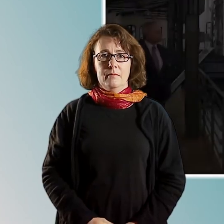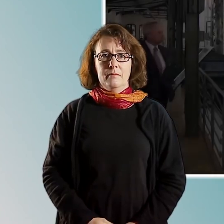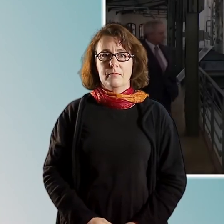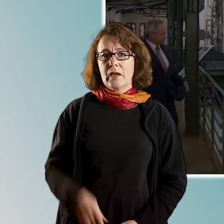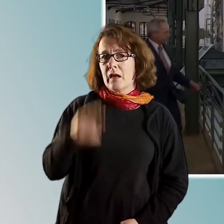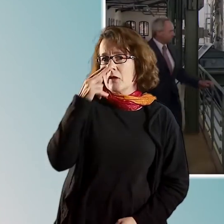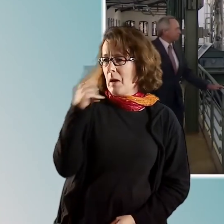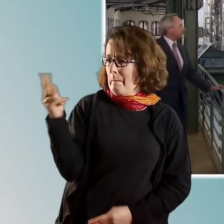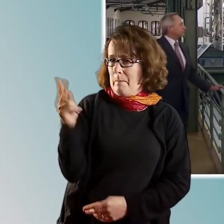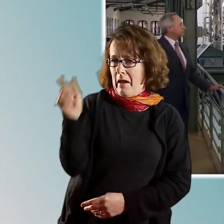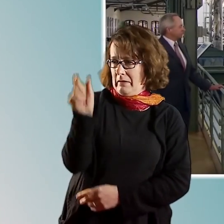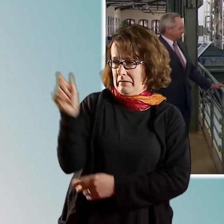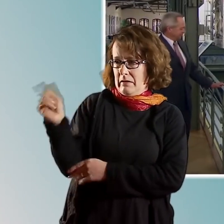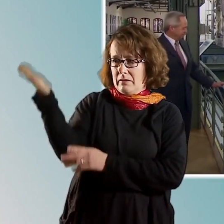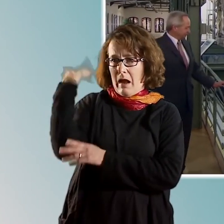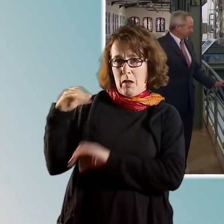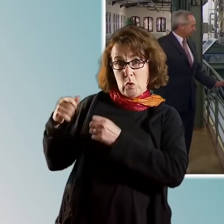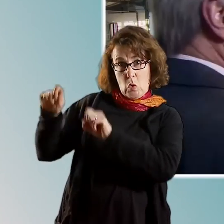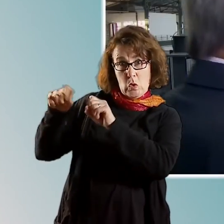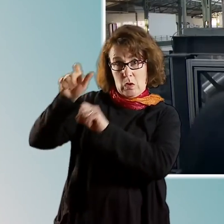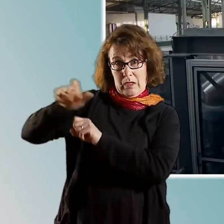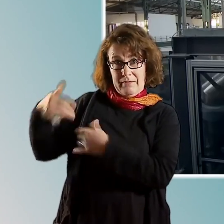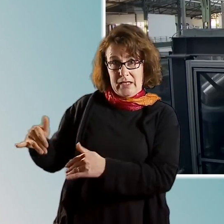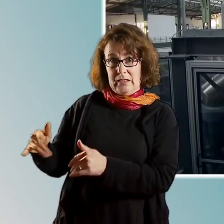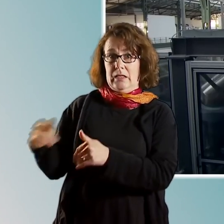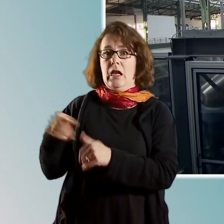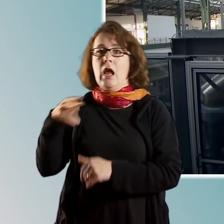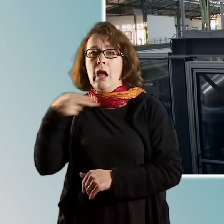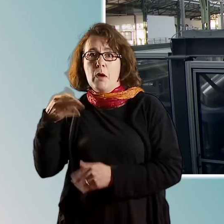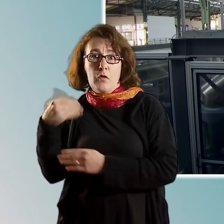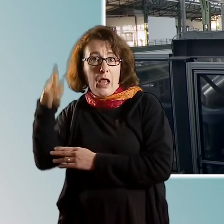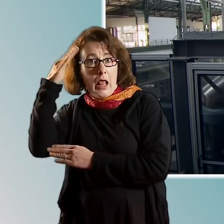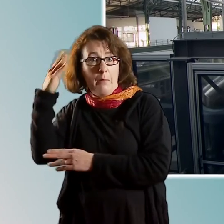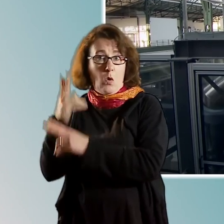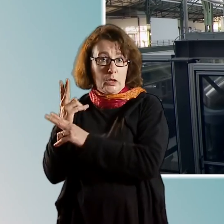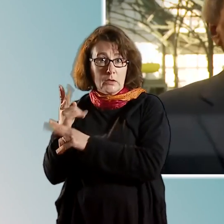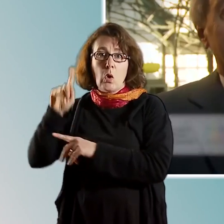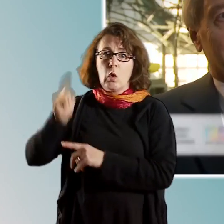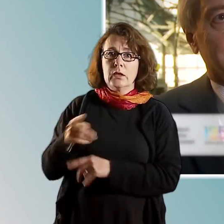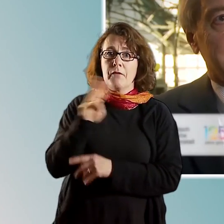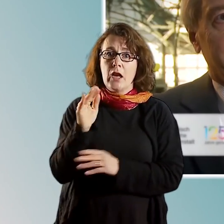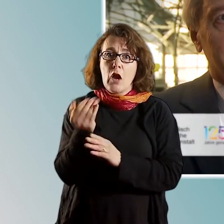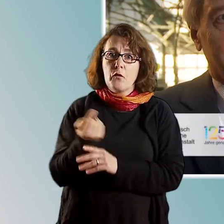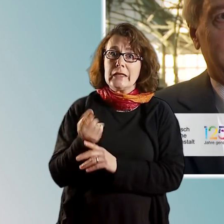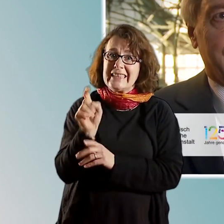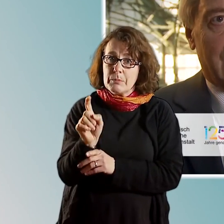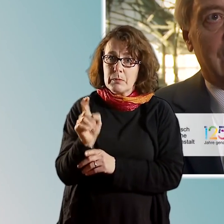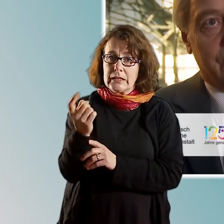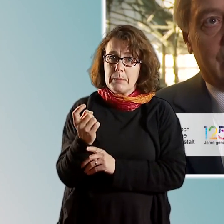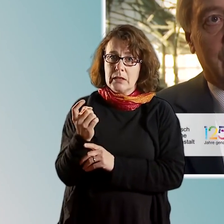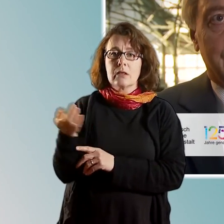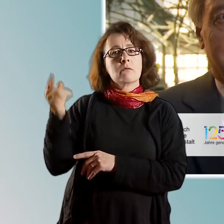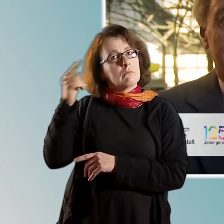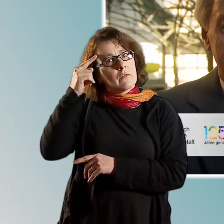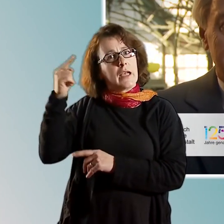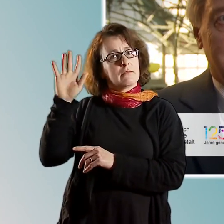Wenn man sich die beiden Gründungsväter anguckt, Hermann von Helmholtz und Werner von Siemens, dann ahnt man schon, was die Philosophie war und